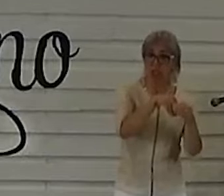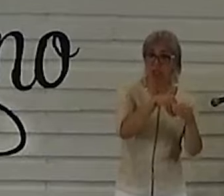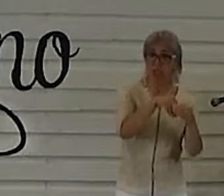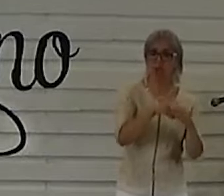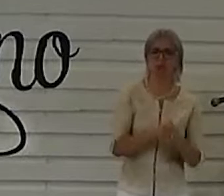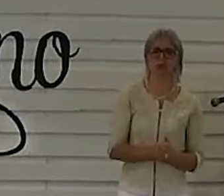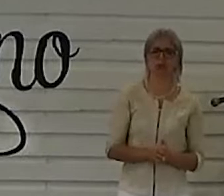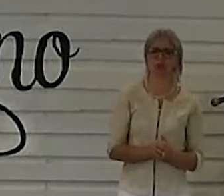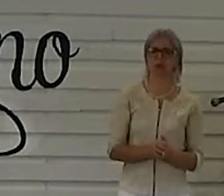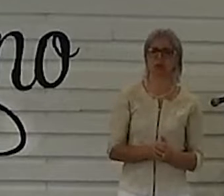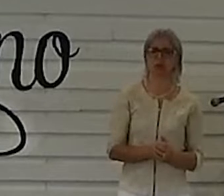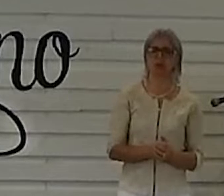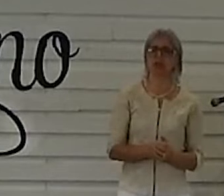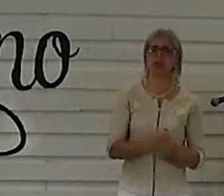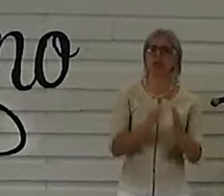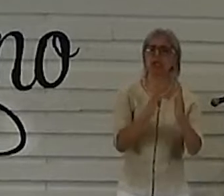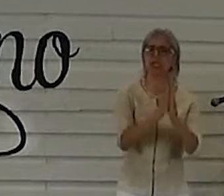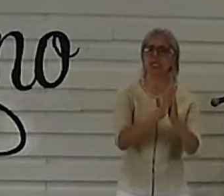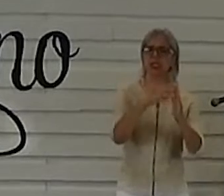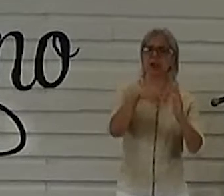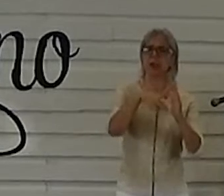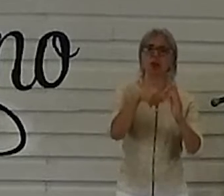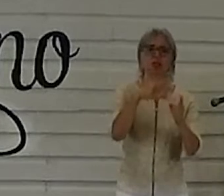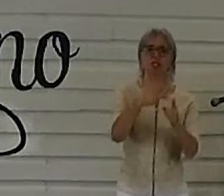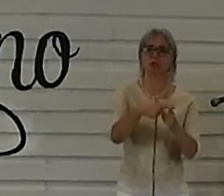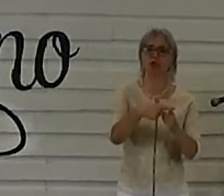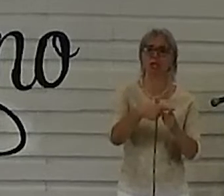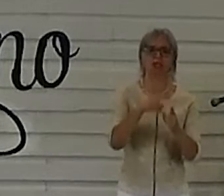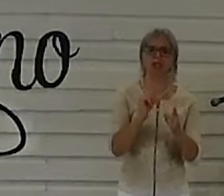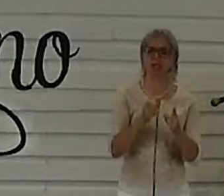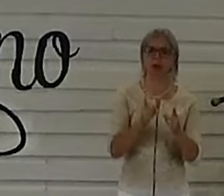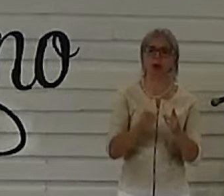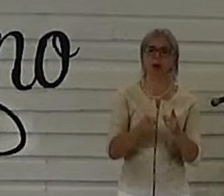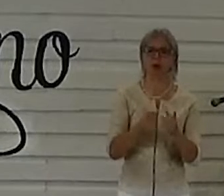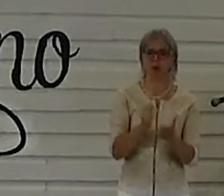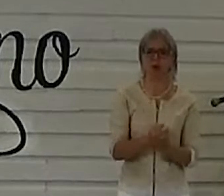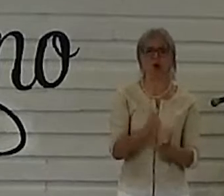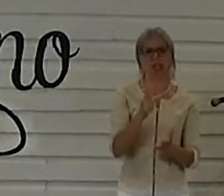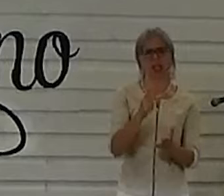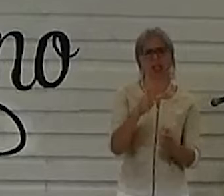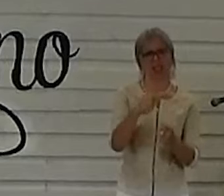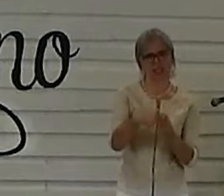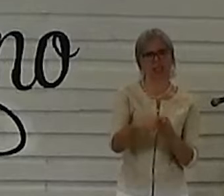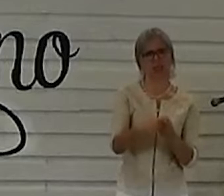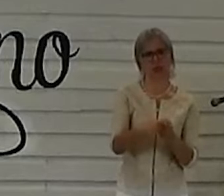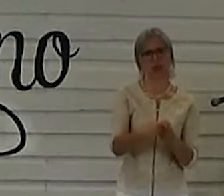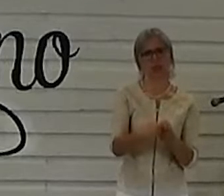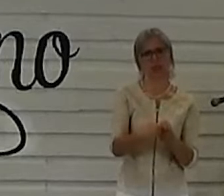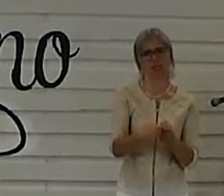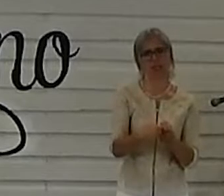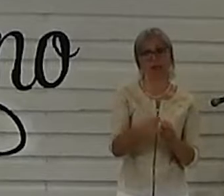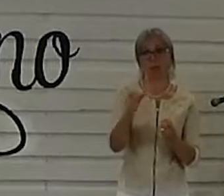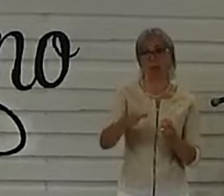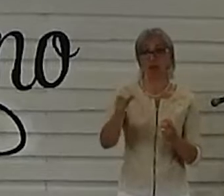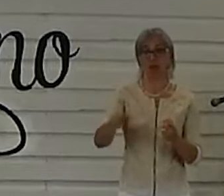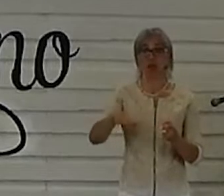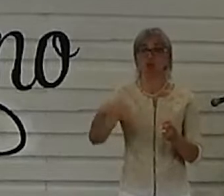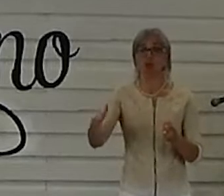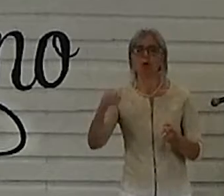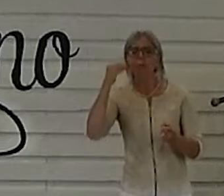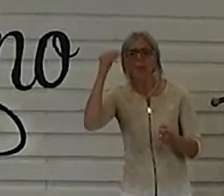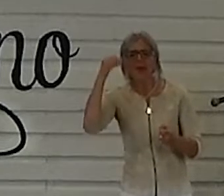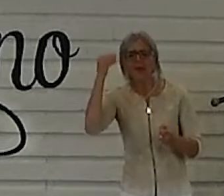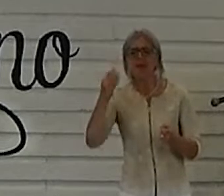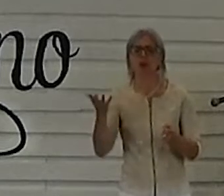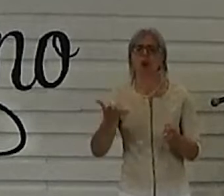Che testimonianza ha? Perché è importante la testimonianza di quelli di fuori.